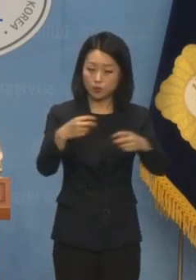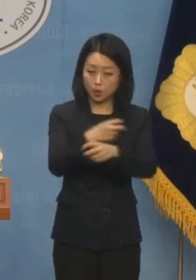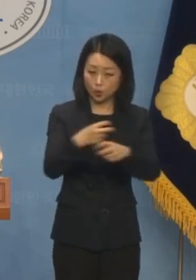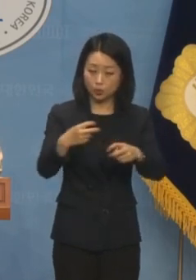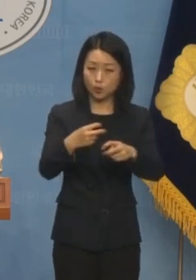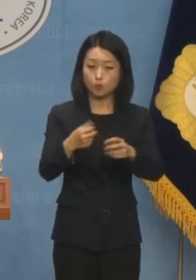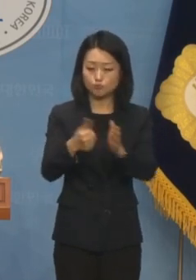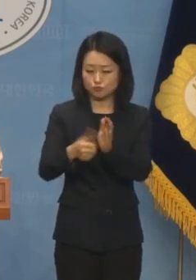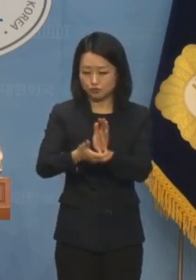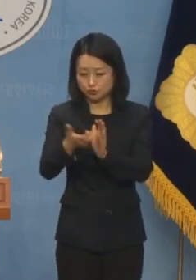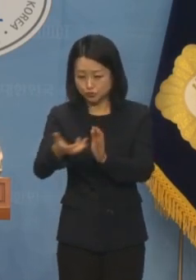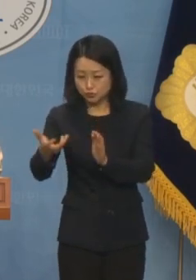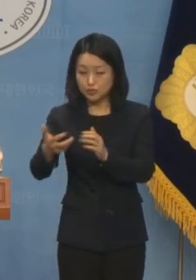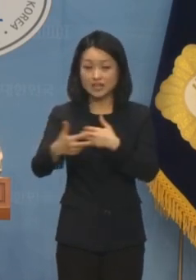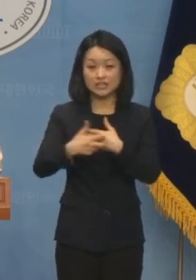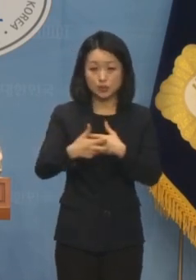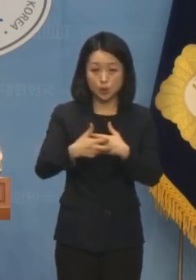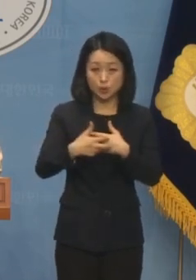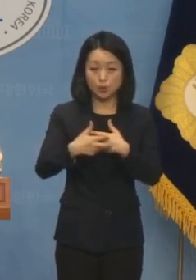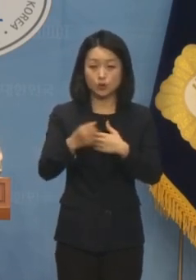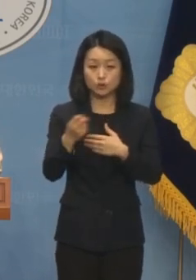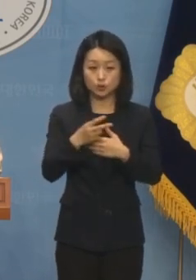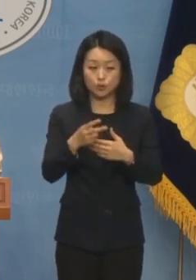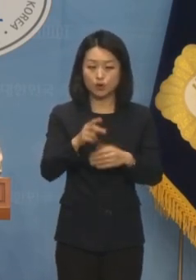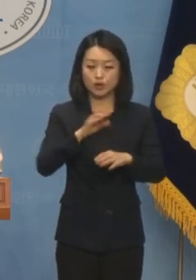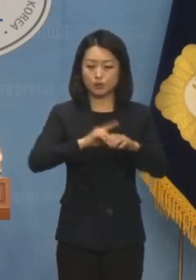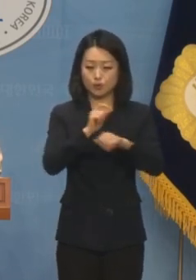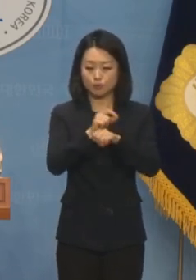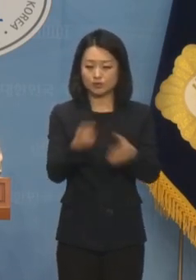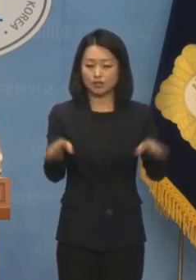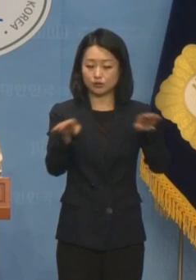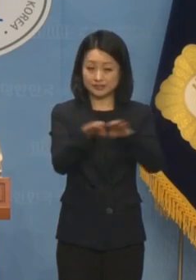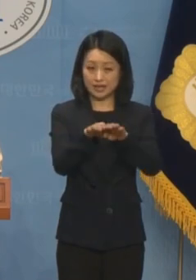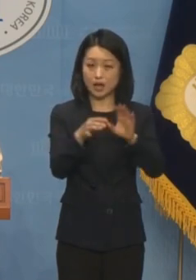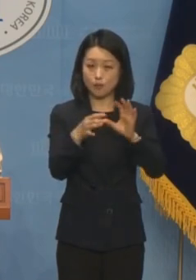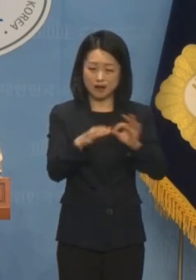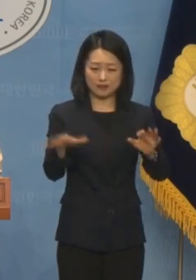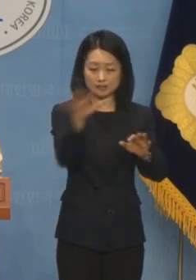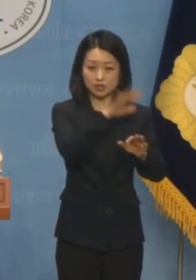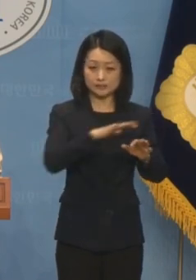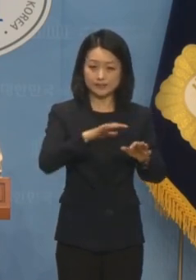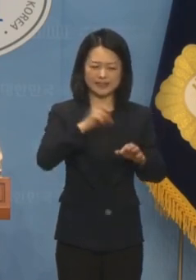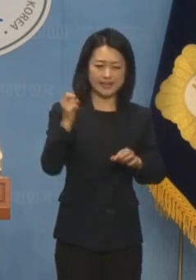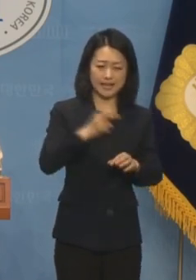물류 체계, 의료, 청사 관리 시설까지 망라했습니다.